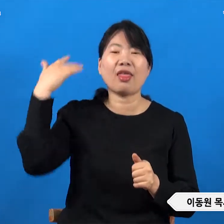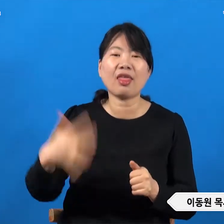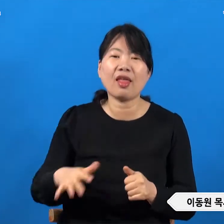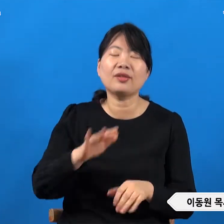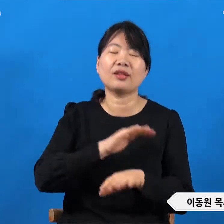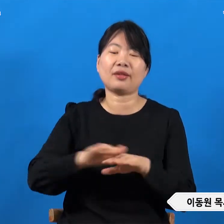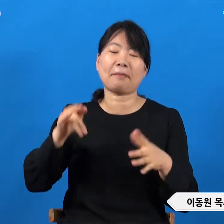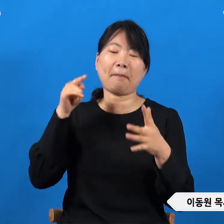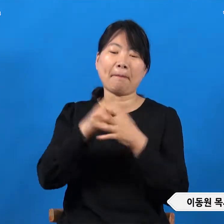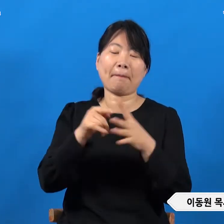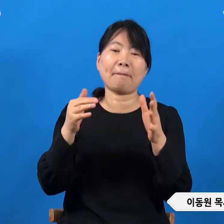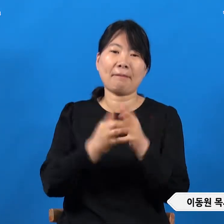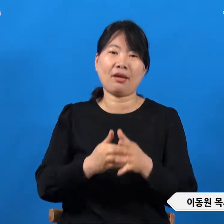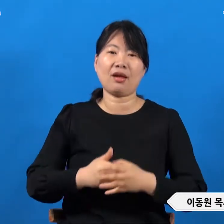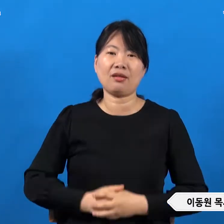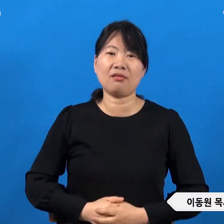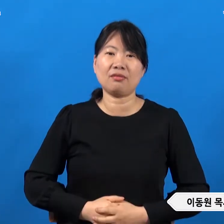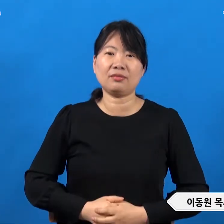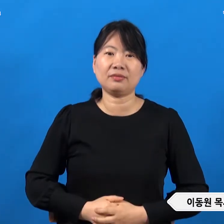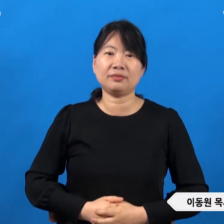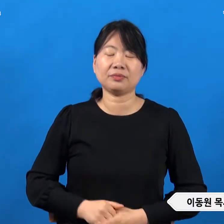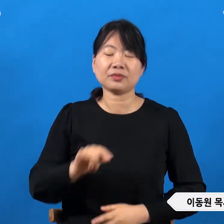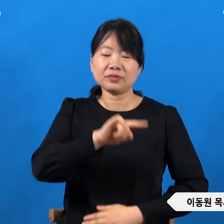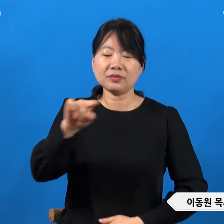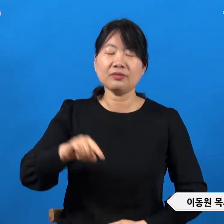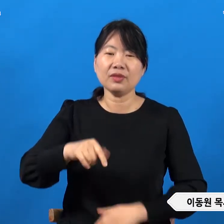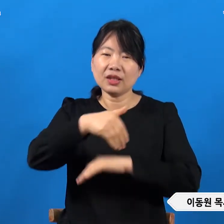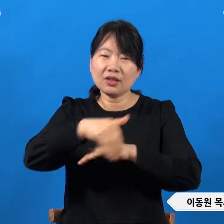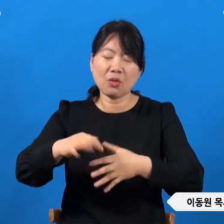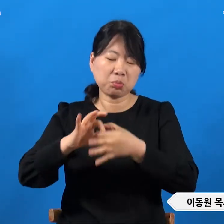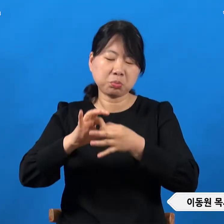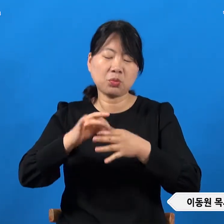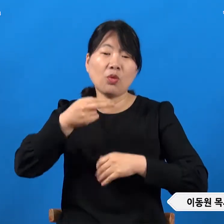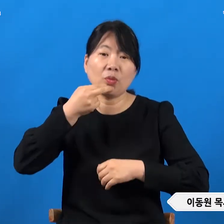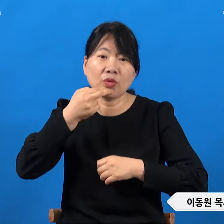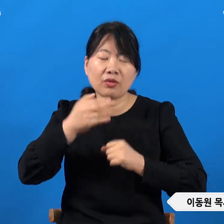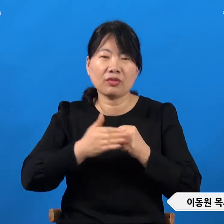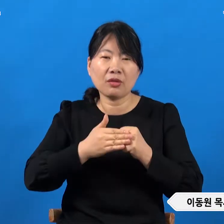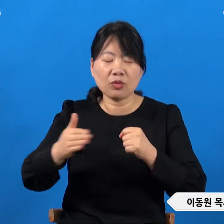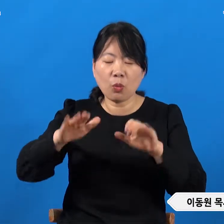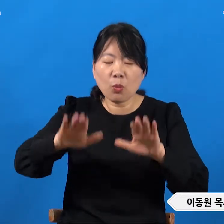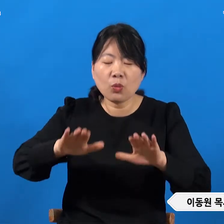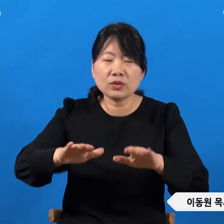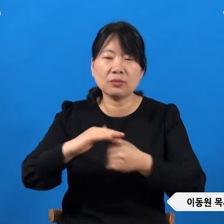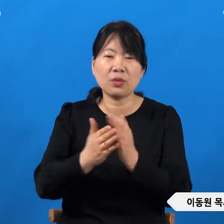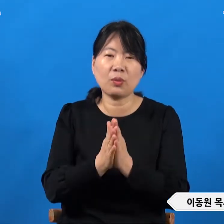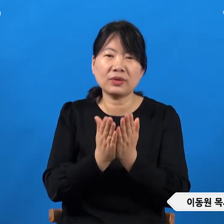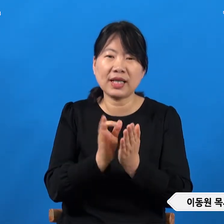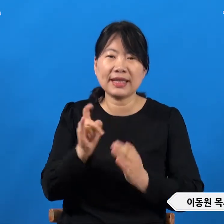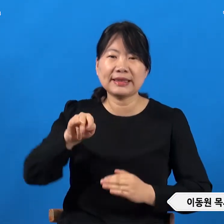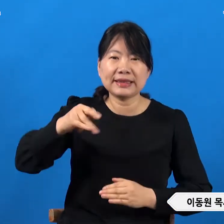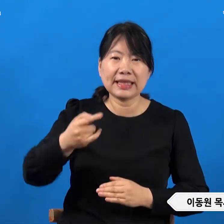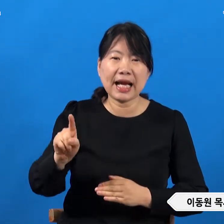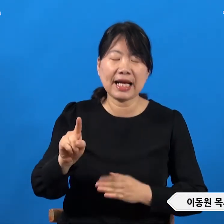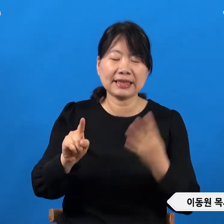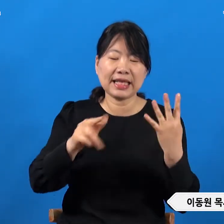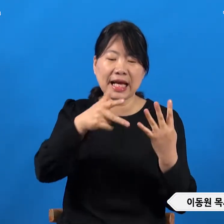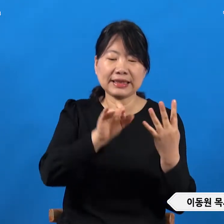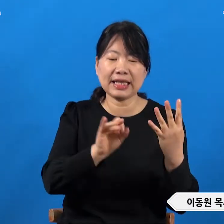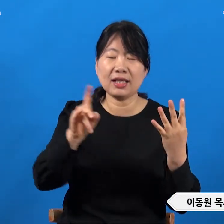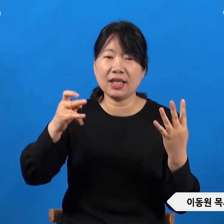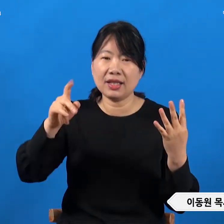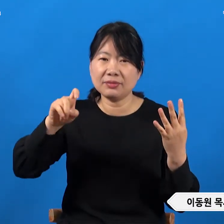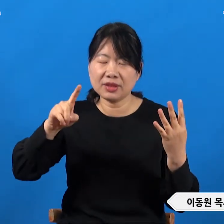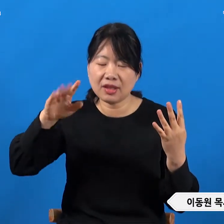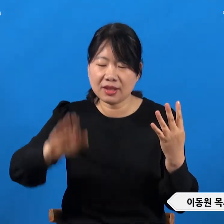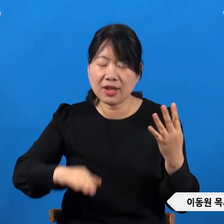잘 간파했습니다. 자, 그들의 전략이 통하지 않자 오늘 본문 에스라 4장 11절 이하에